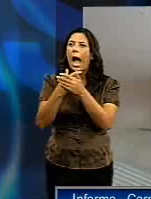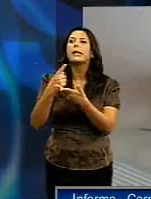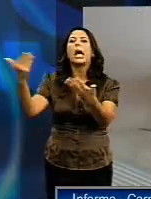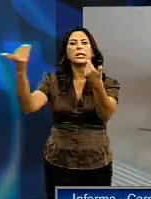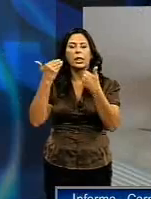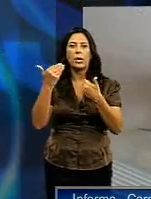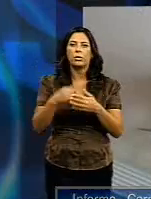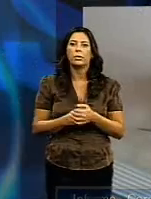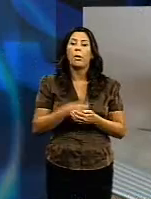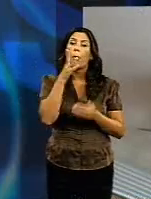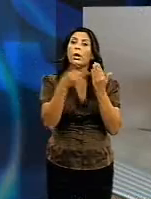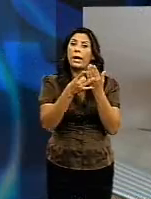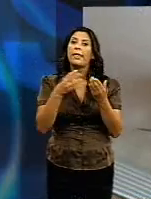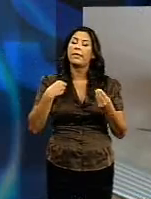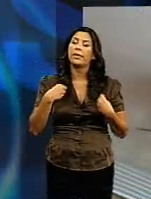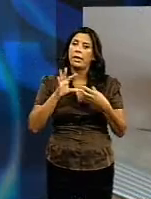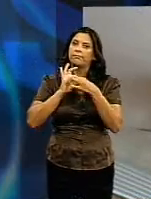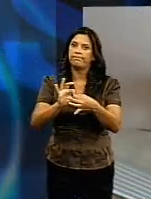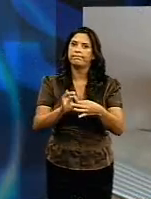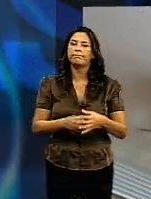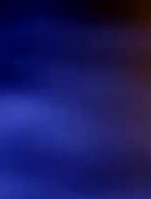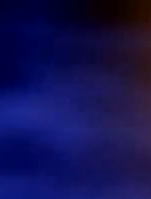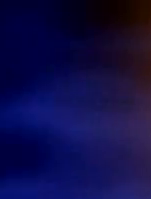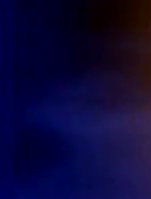vida está en juego.